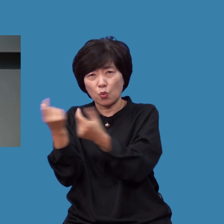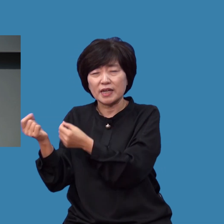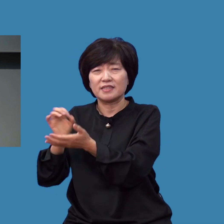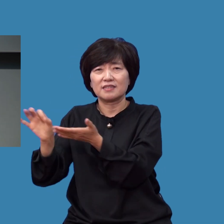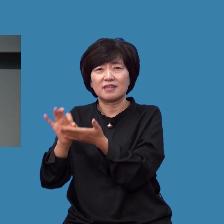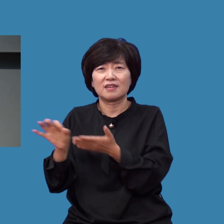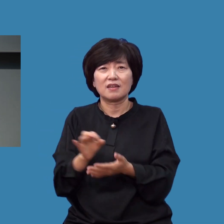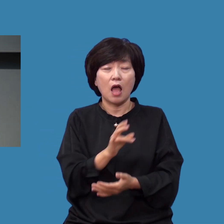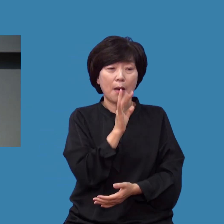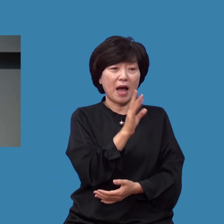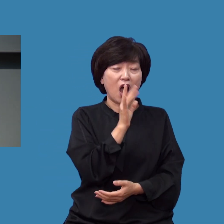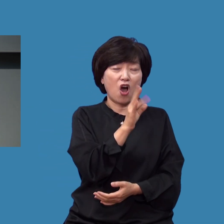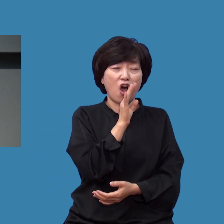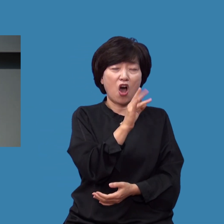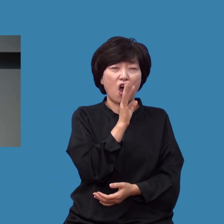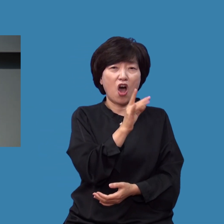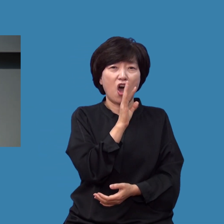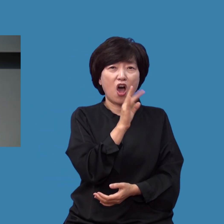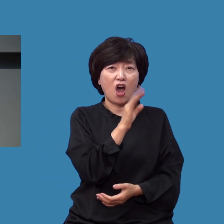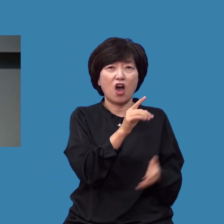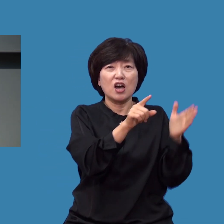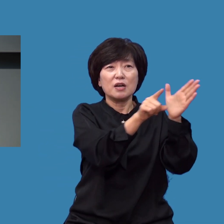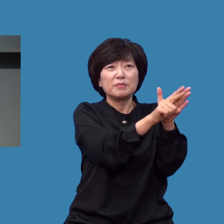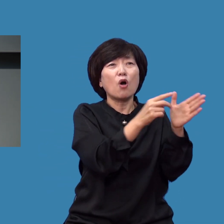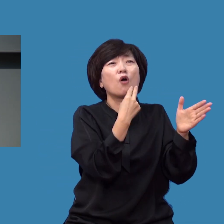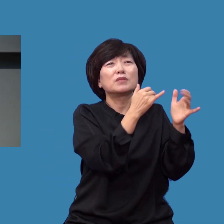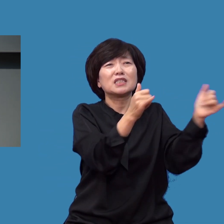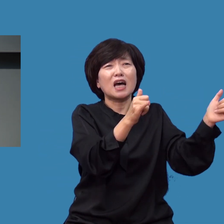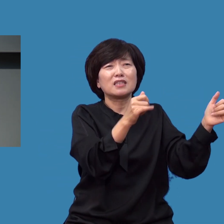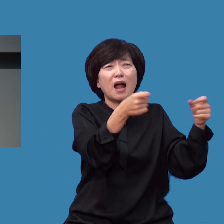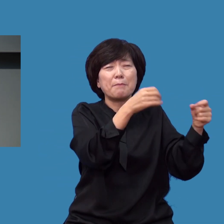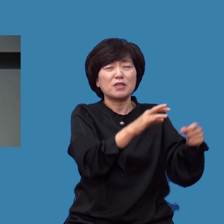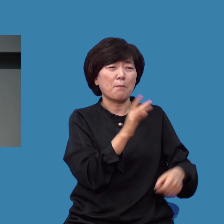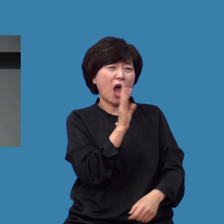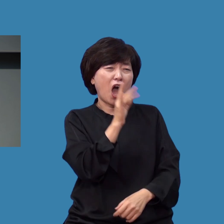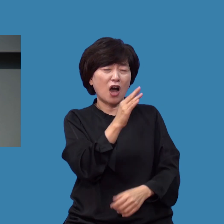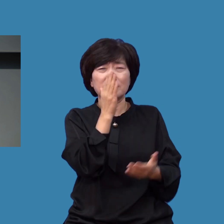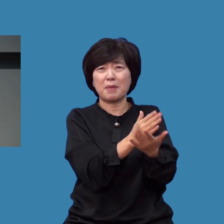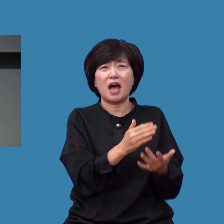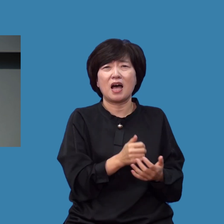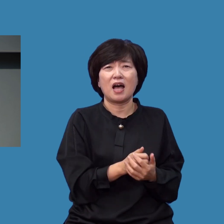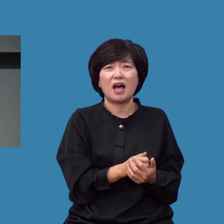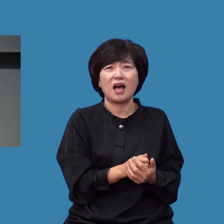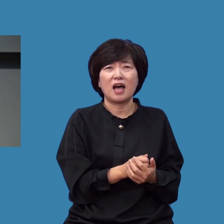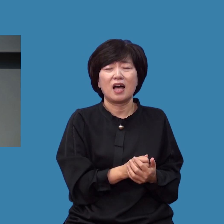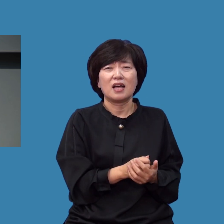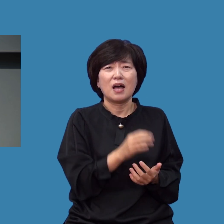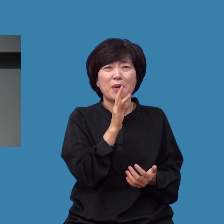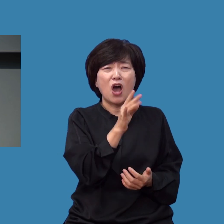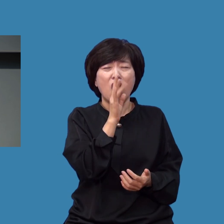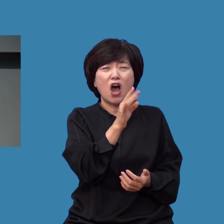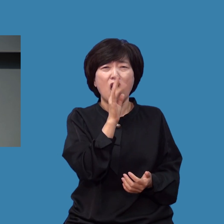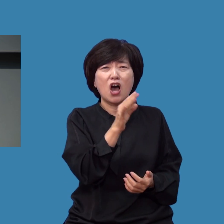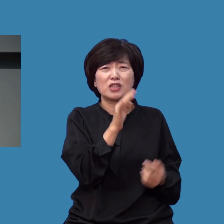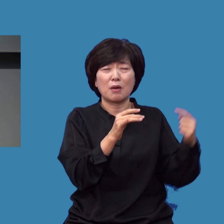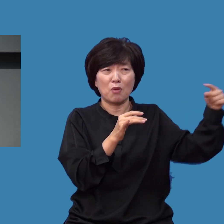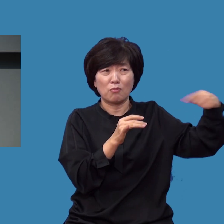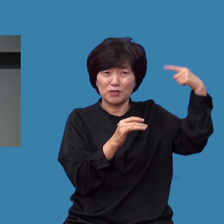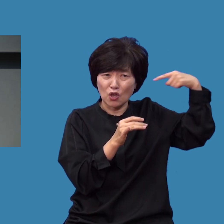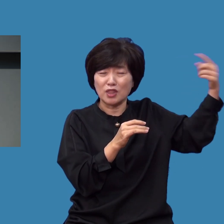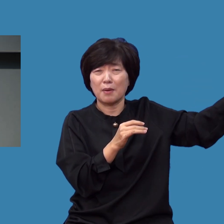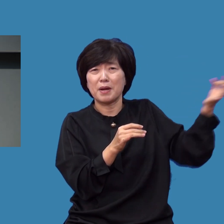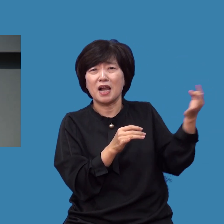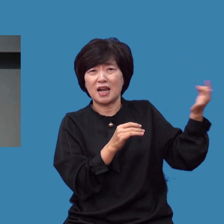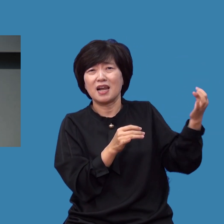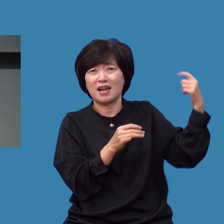하면은, 그러니까 믿지 않는 사람들이 있을 때는 방언 기도하지 말라는 거예요. 쉽게 얘기하면 믿지 않는 사람들이 있을 때 방언 기도를 하면 어떻게 된다는 거예요? 미쳤다